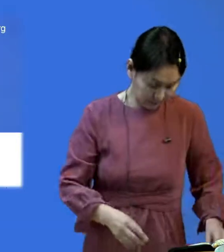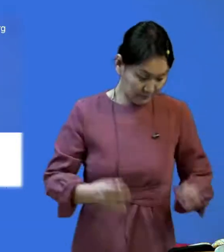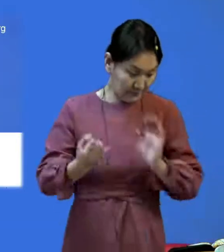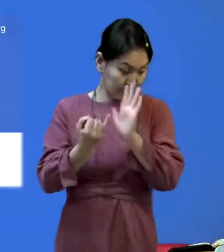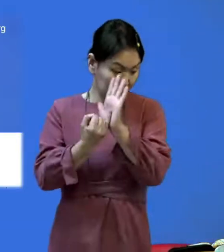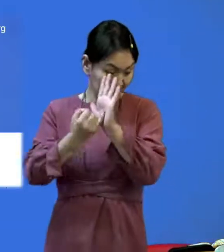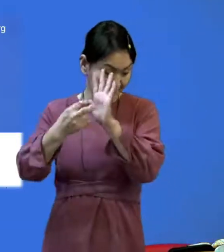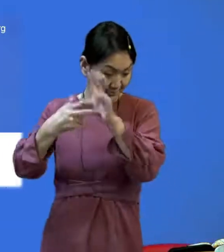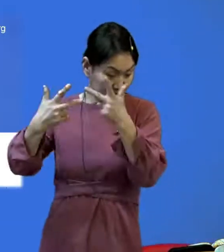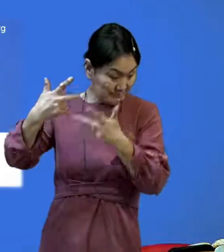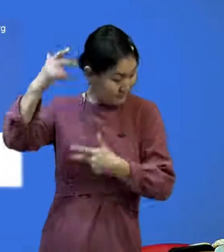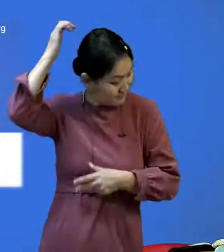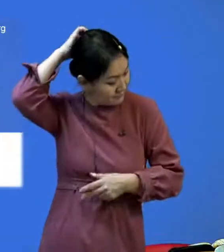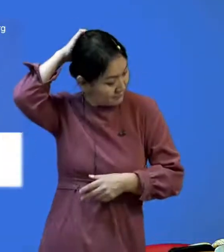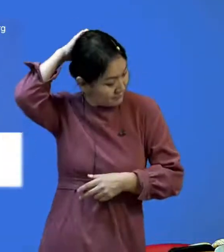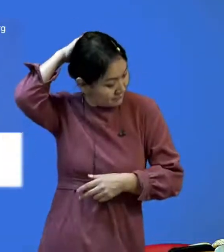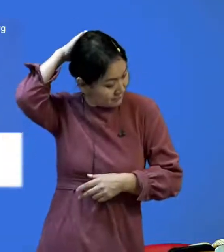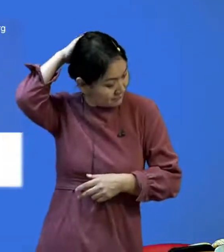Зургагийн 33.